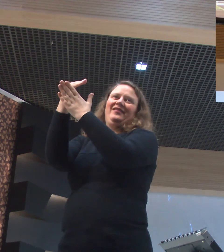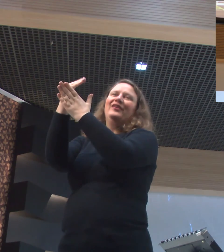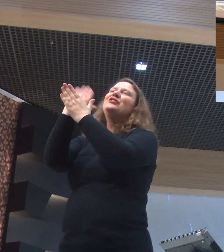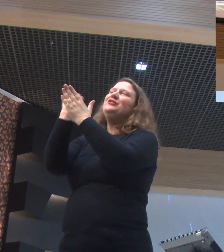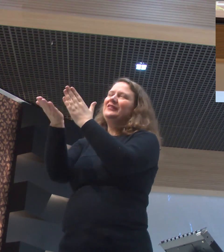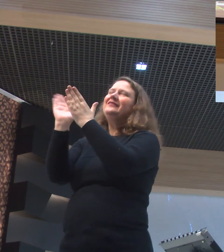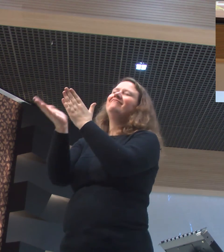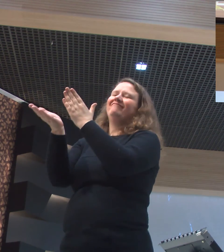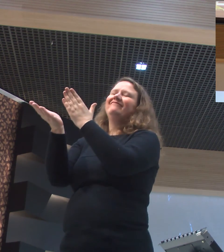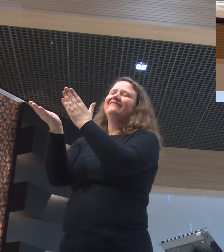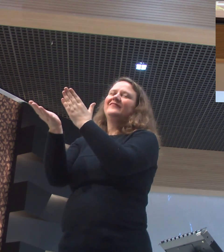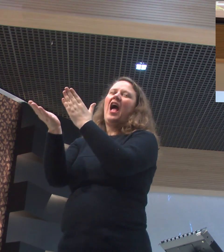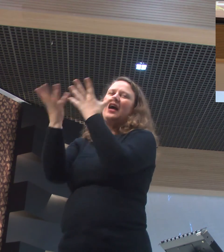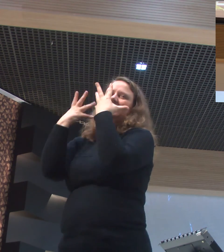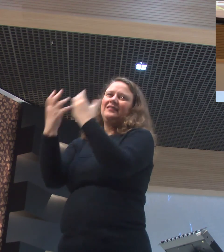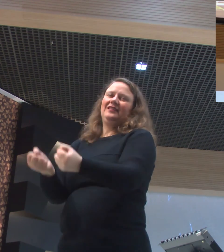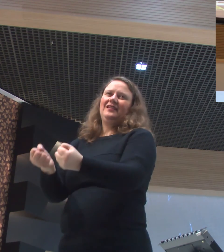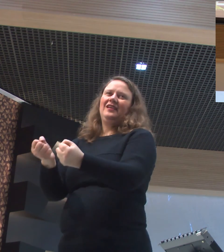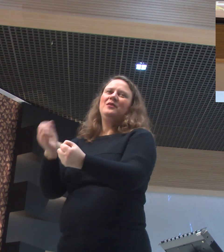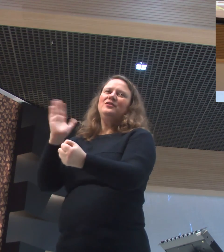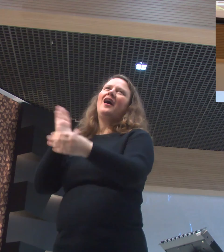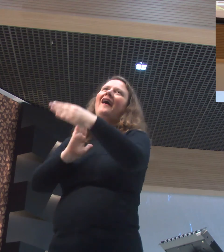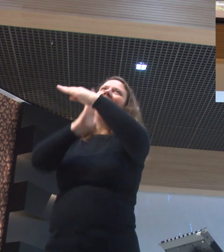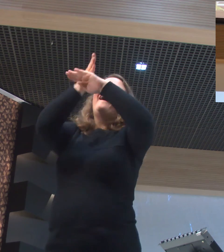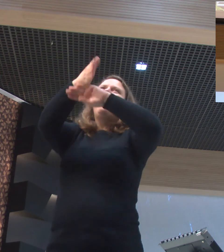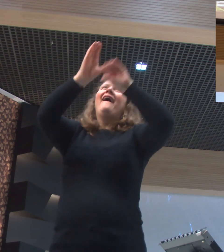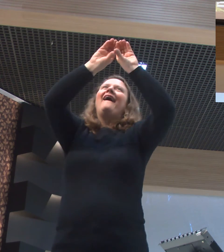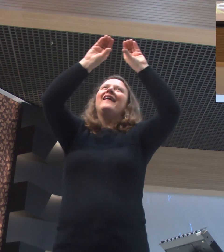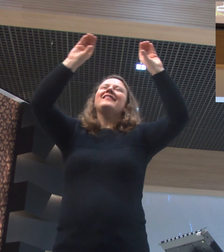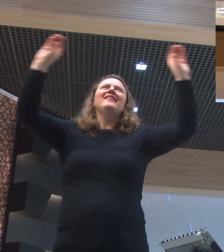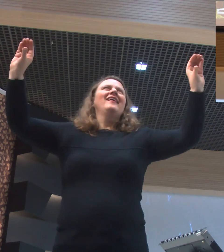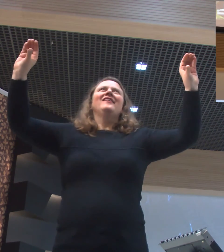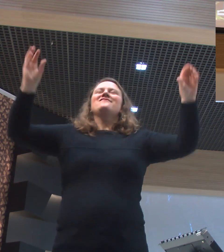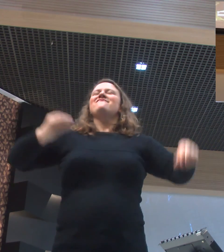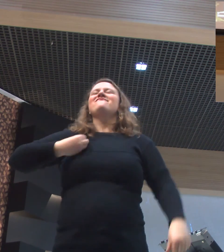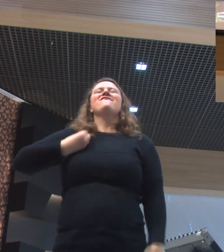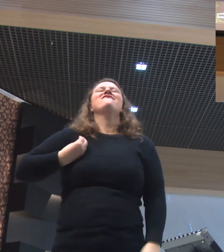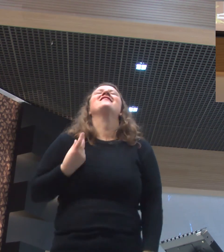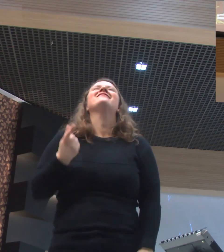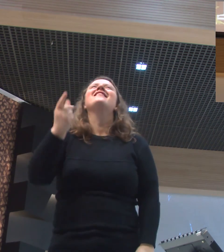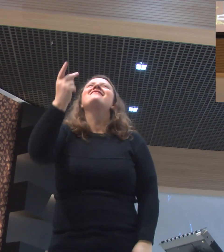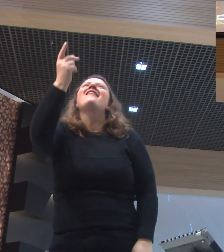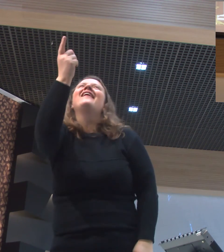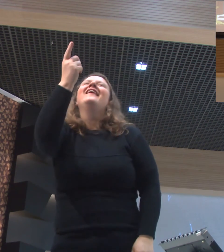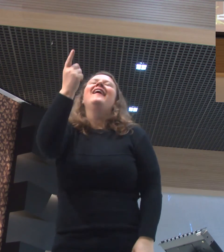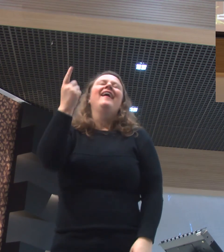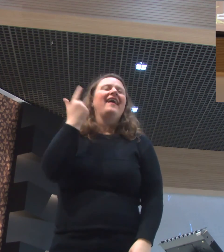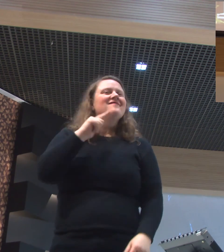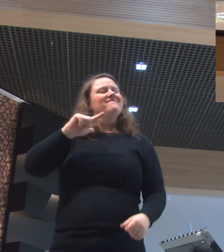sabe, a gente vai estar muito bem na eternidade. Nós não vamos ter nenhum problema na